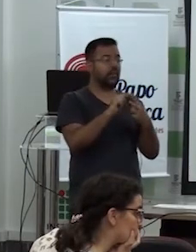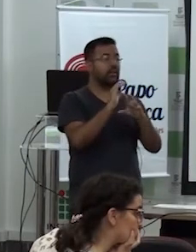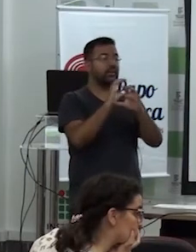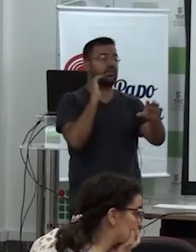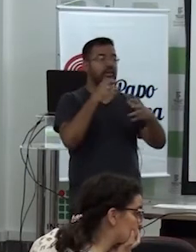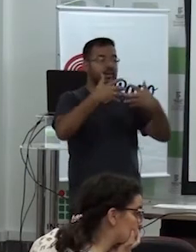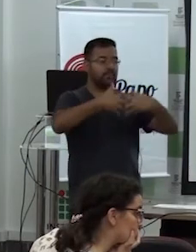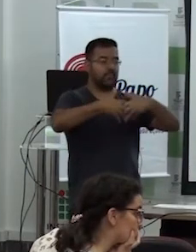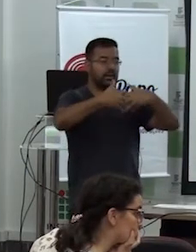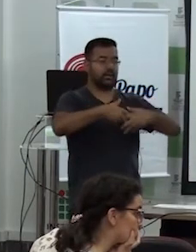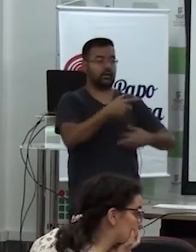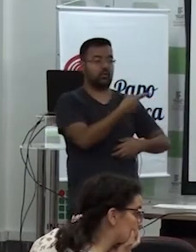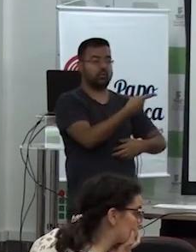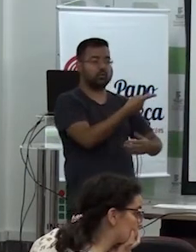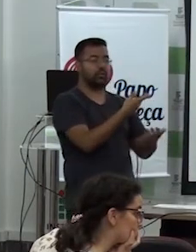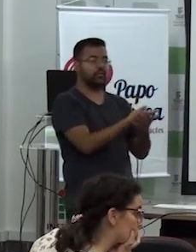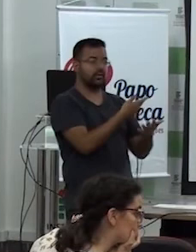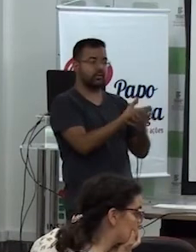de Vitória, que está lá no campus.